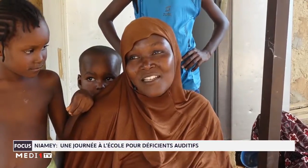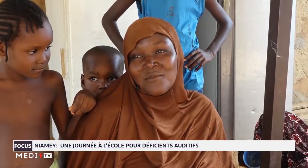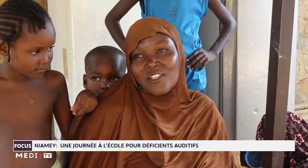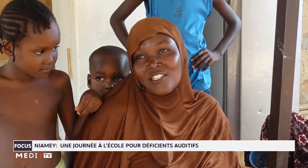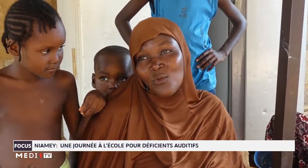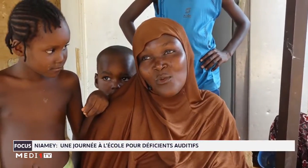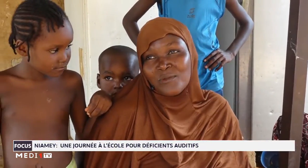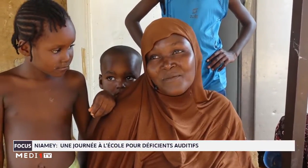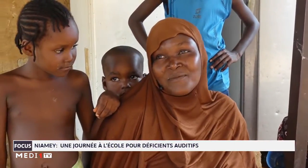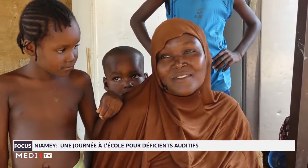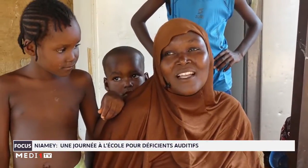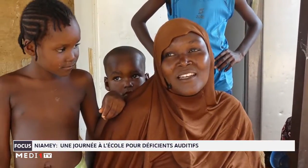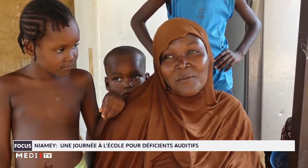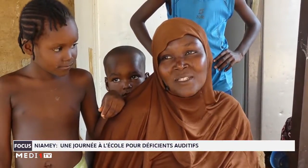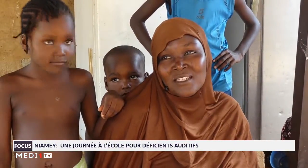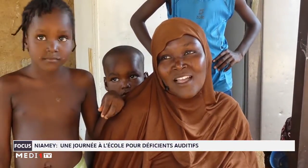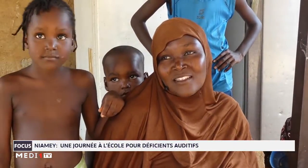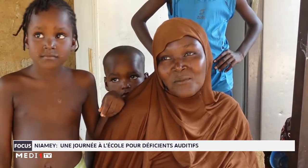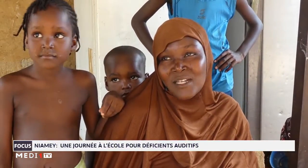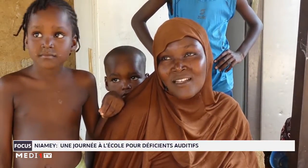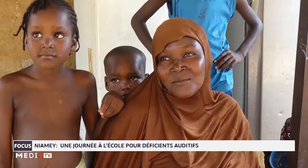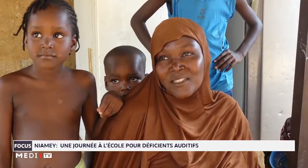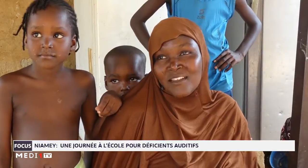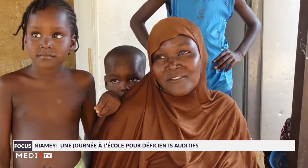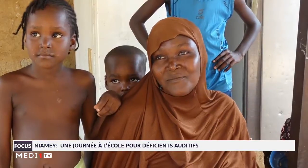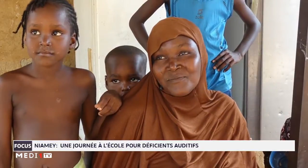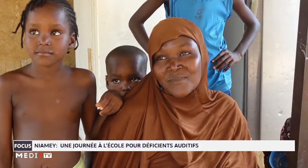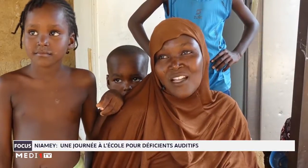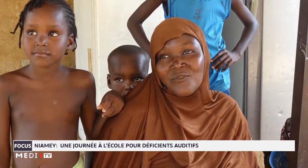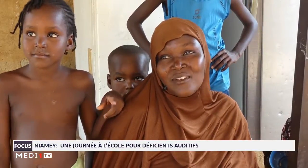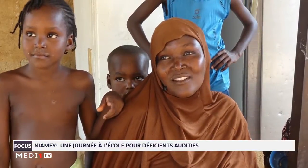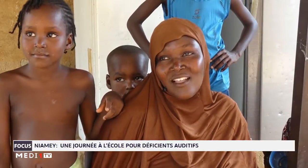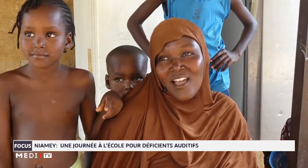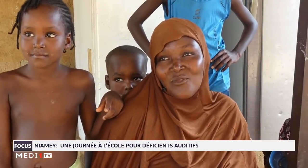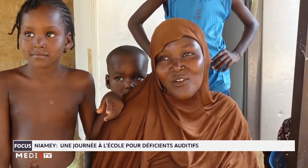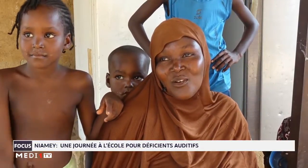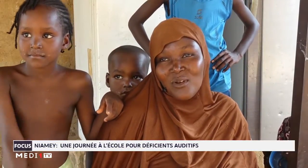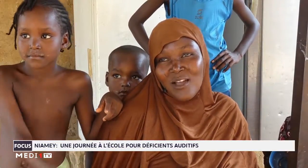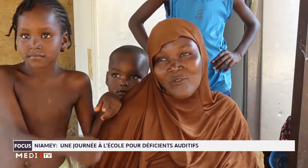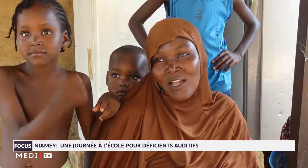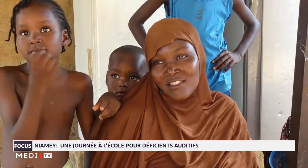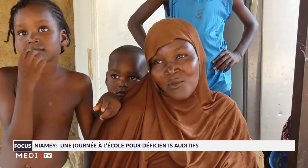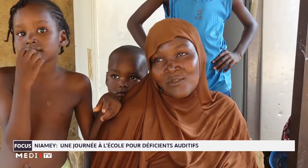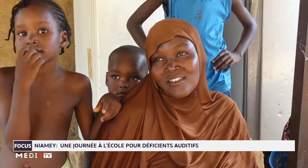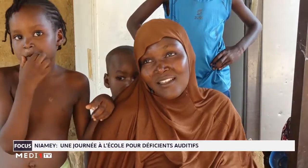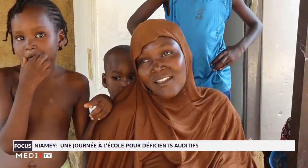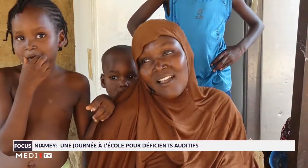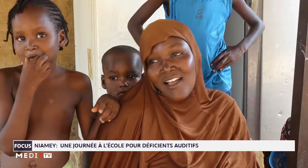Mon mari est sourd, de même que 4 de mes enfants. Zeynabou a eu la chance de fréquenter l'école des sourds depuis toujours et elle m'aide à